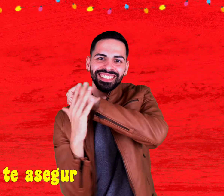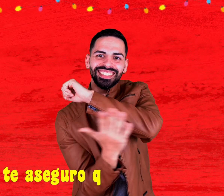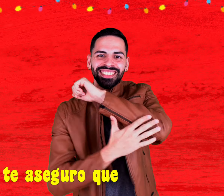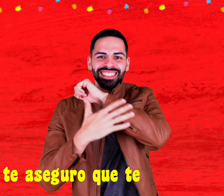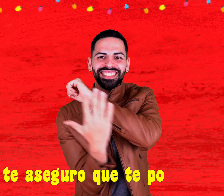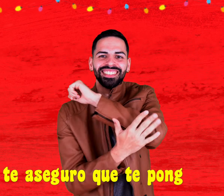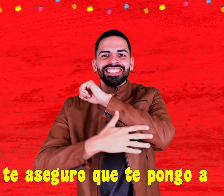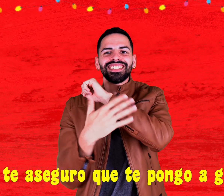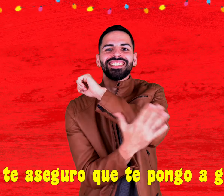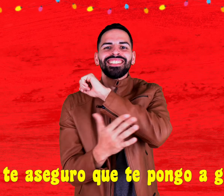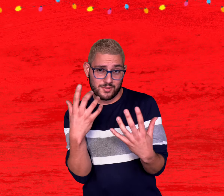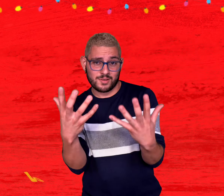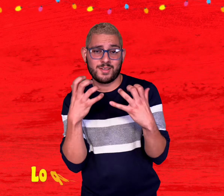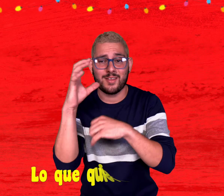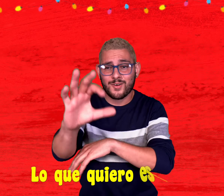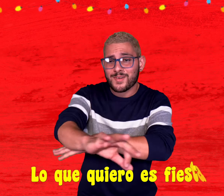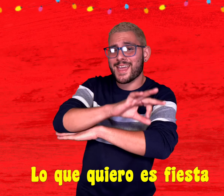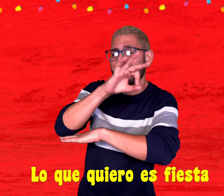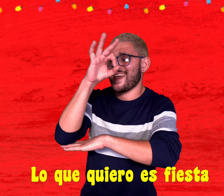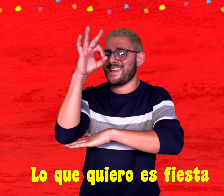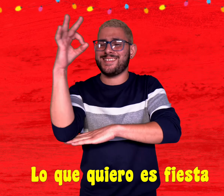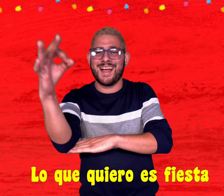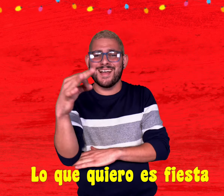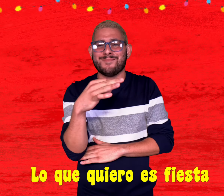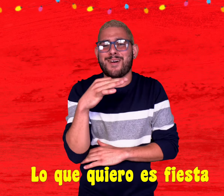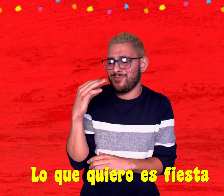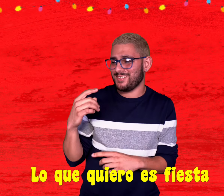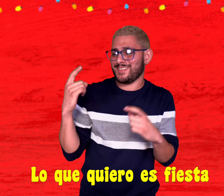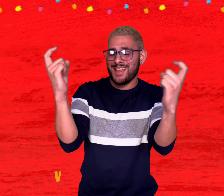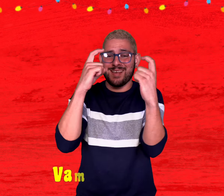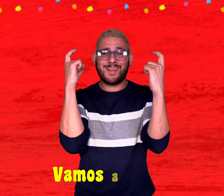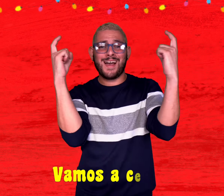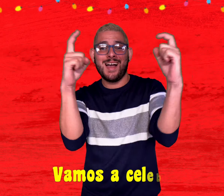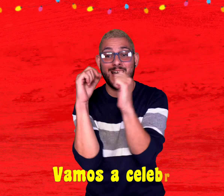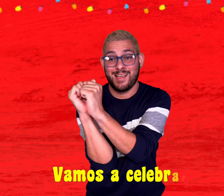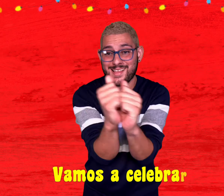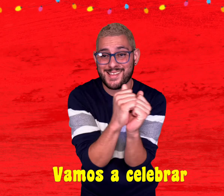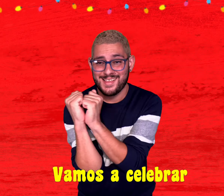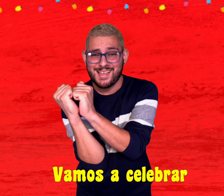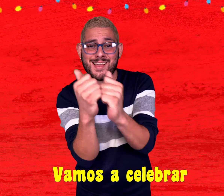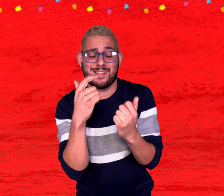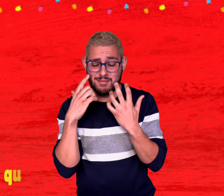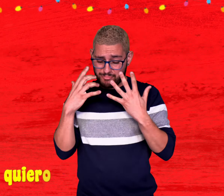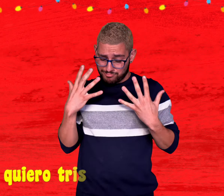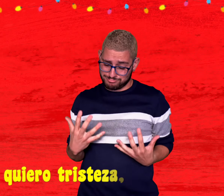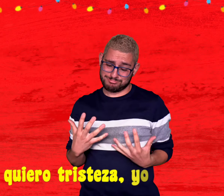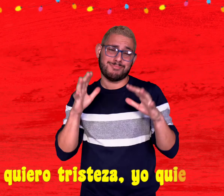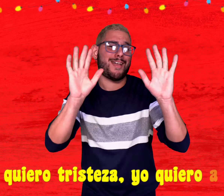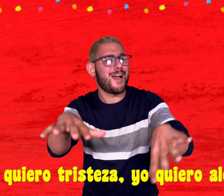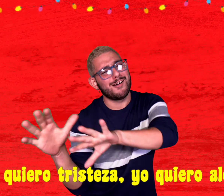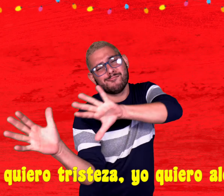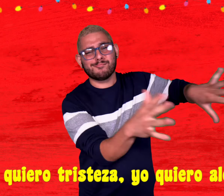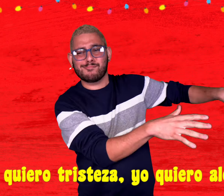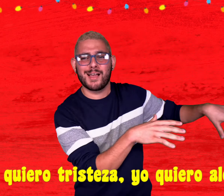te aseguro que te pongo a gozar. Lo que quiero es fiesta, vamos a celebrar, no quiero tristeza, yo